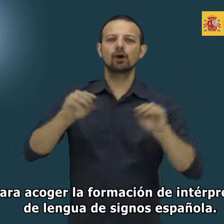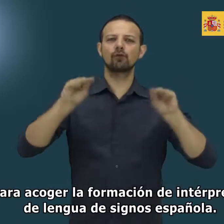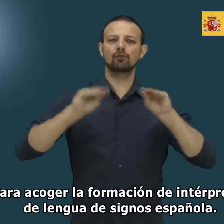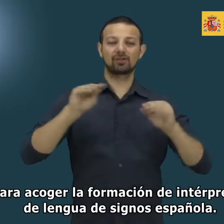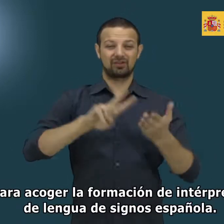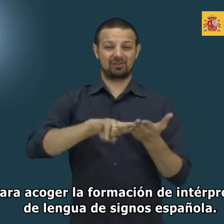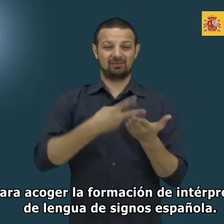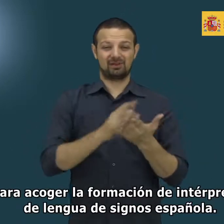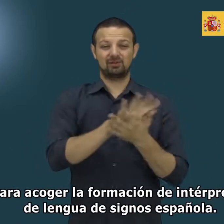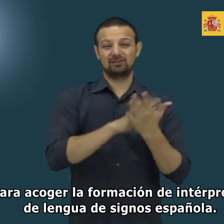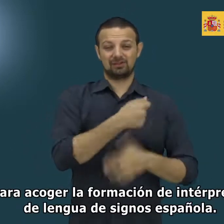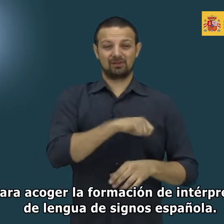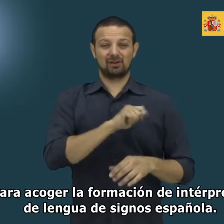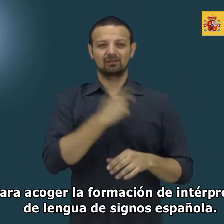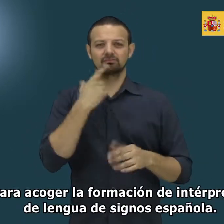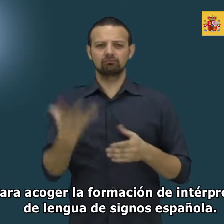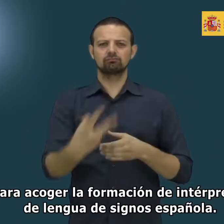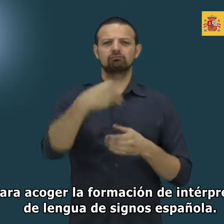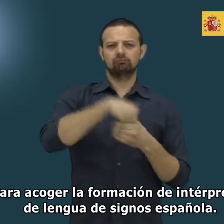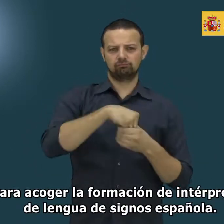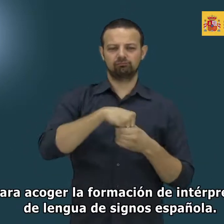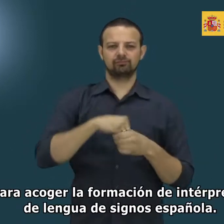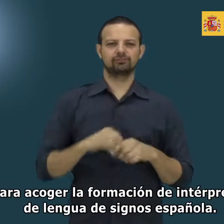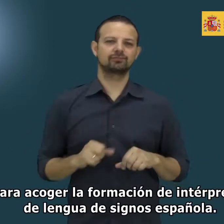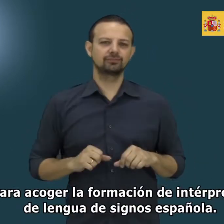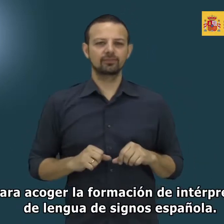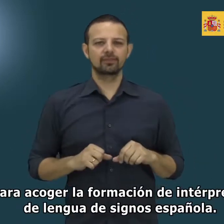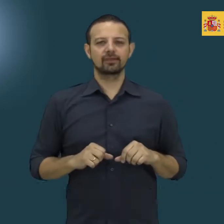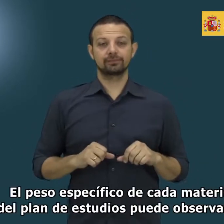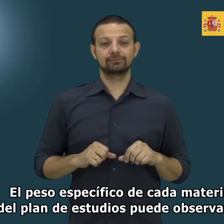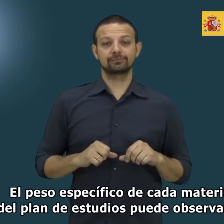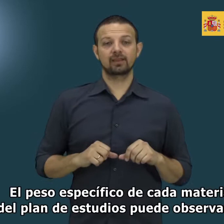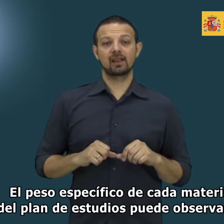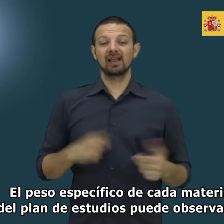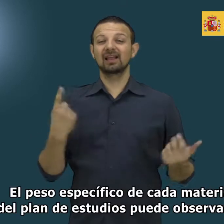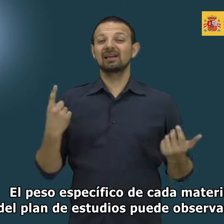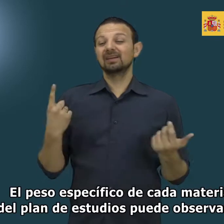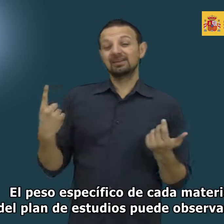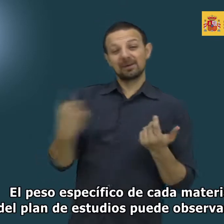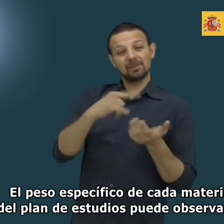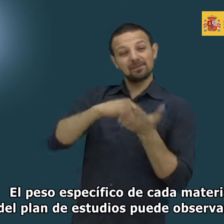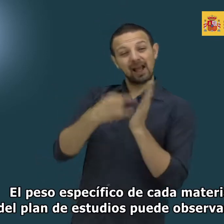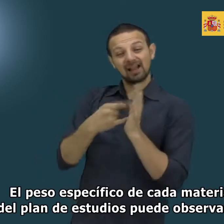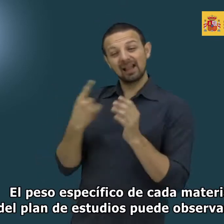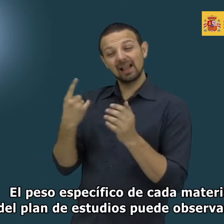formación de intérpretes de lengua de signos española. El peso específico de cada materia del plan de estudios